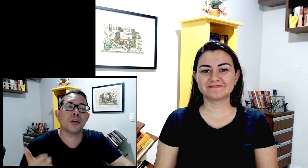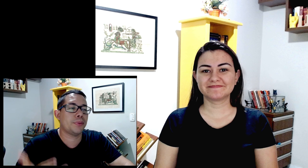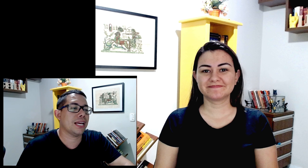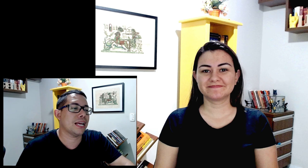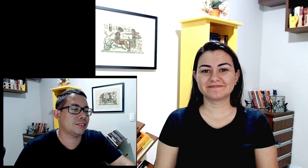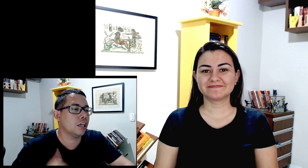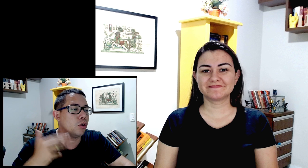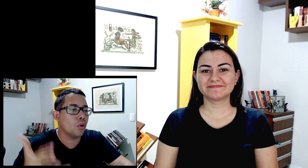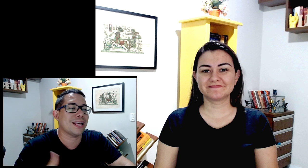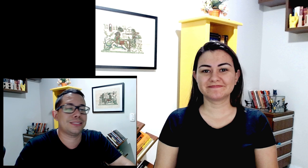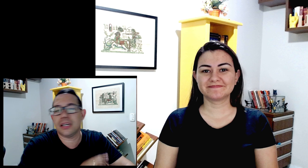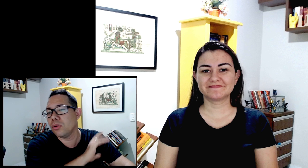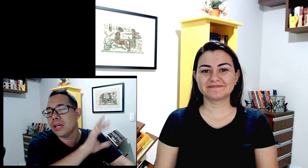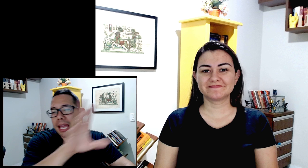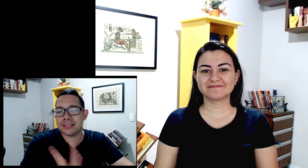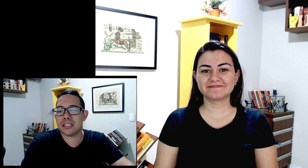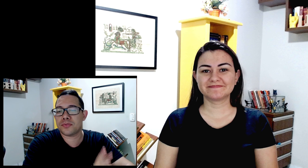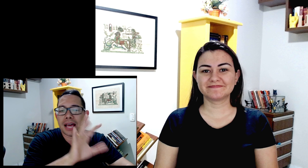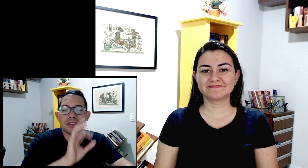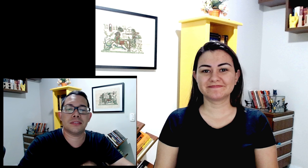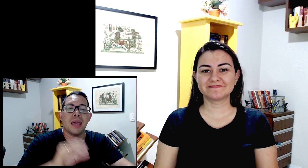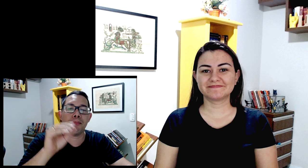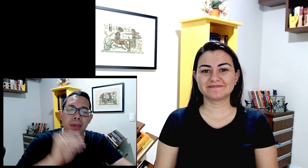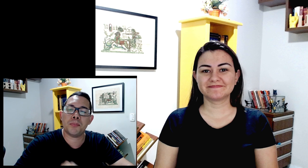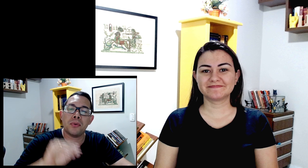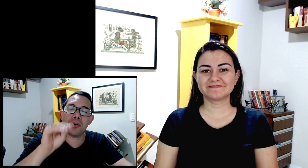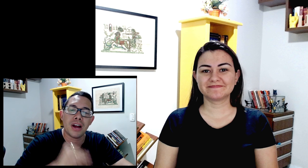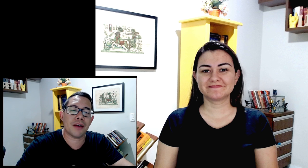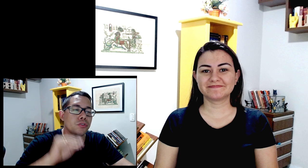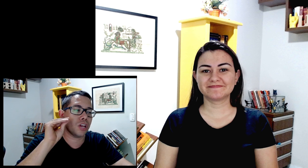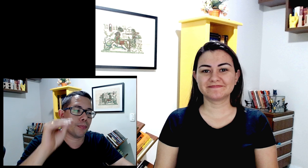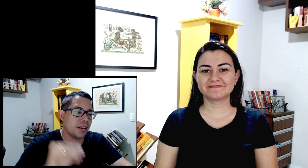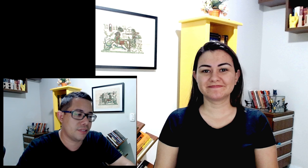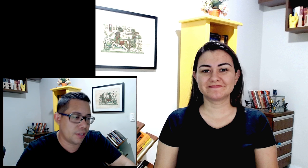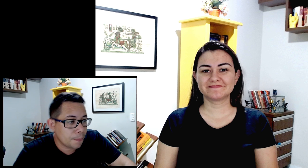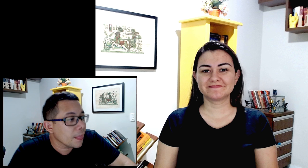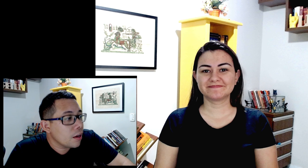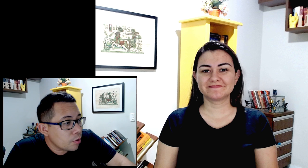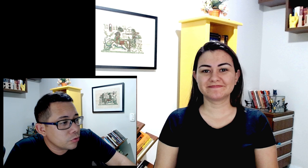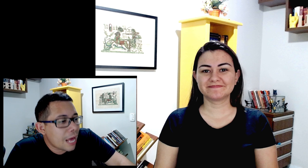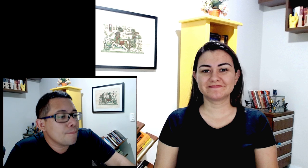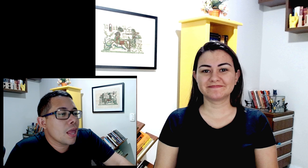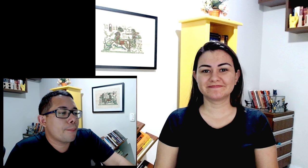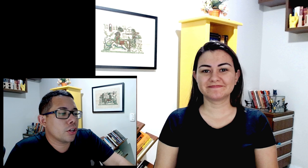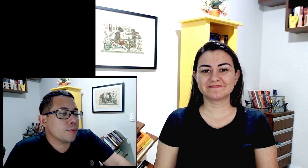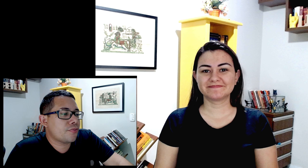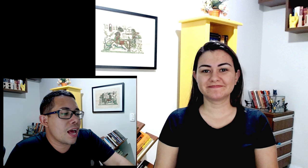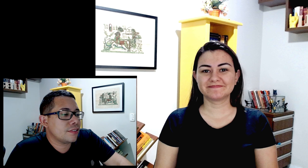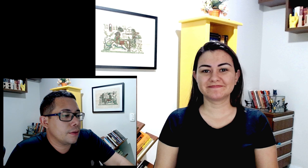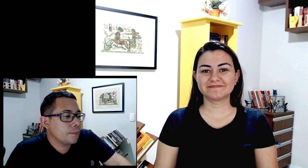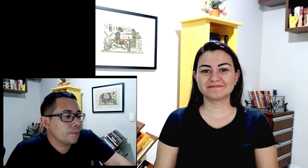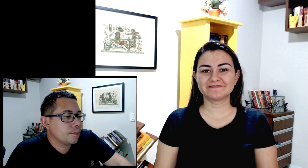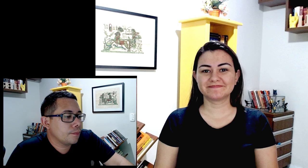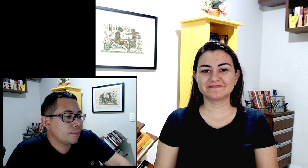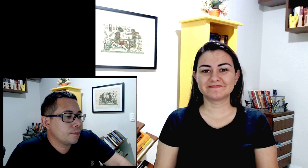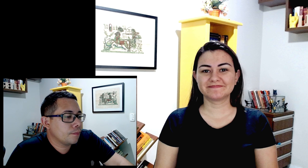louvor pregação oração essas frases é bem provável de aparecer vamos lá próximo a frase